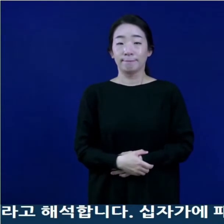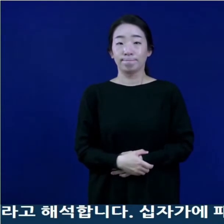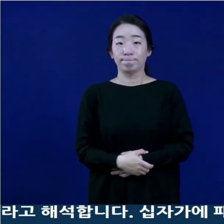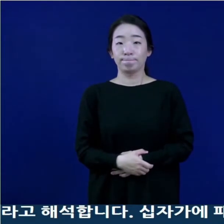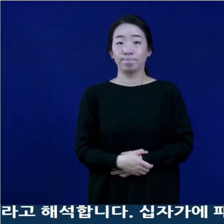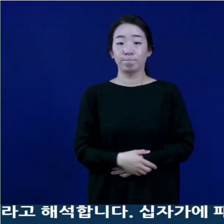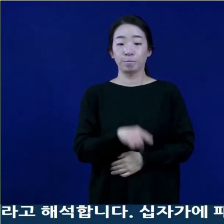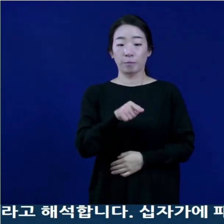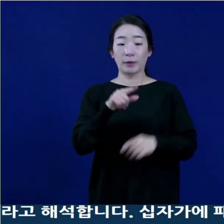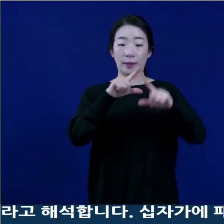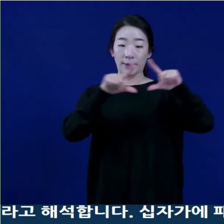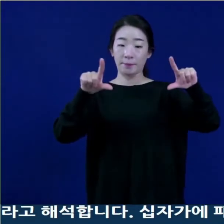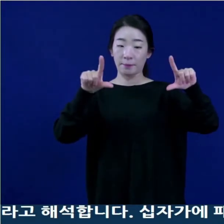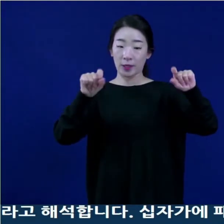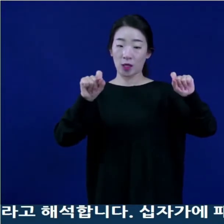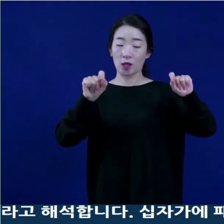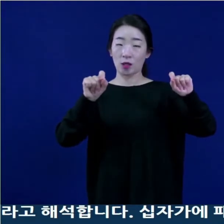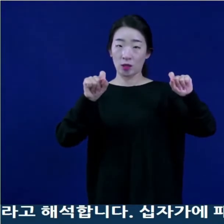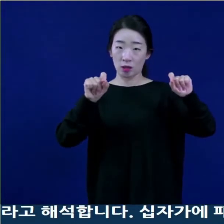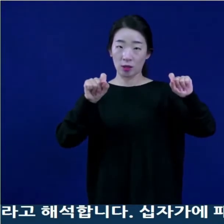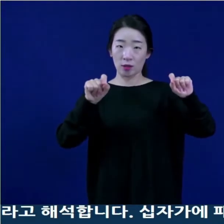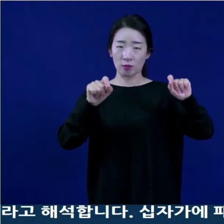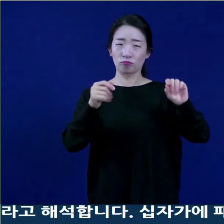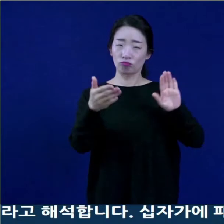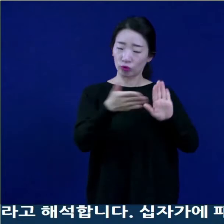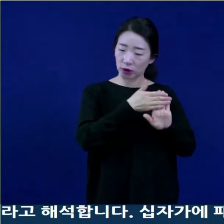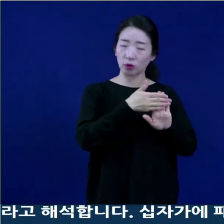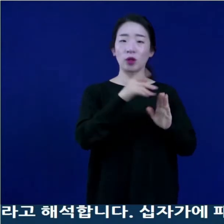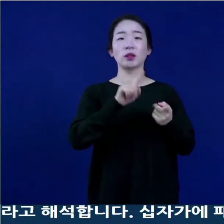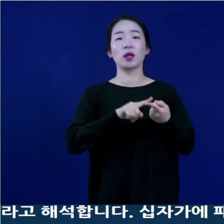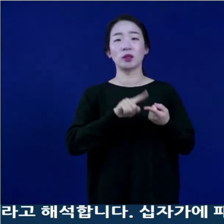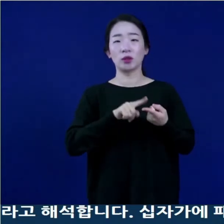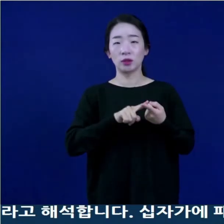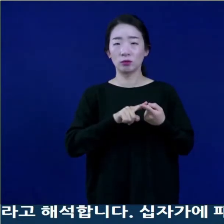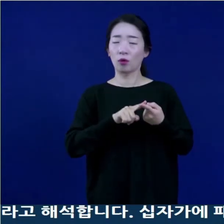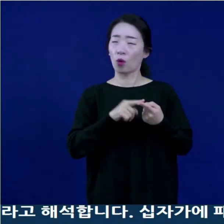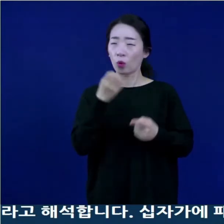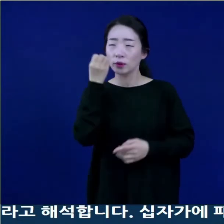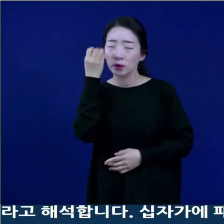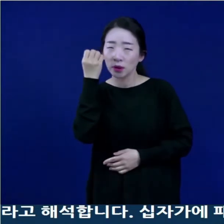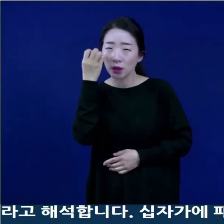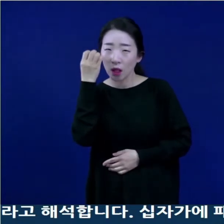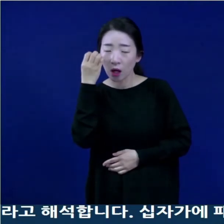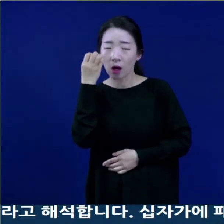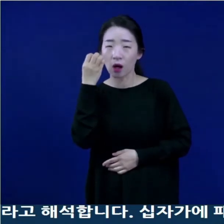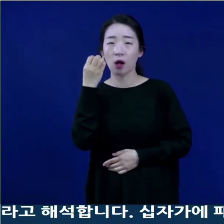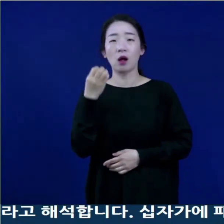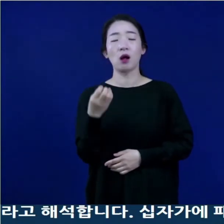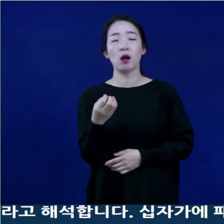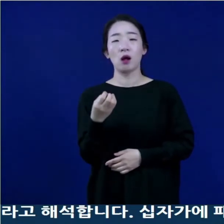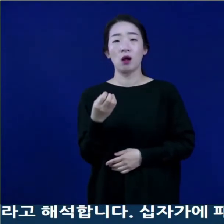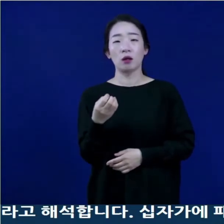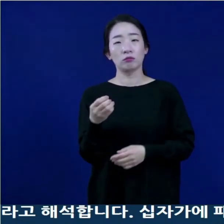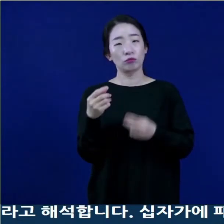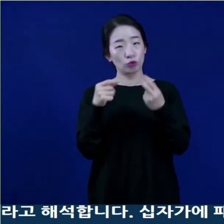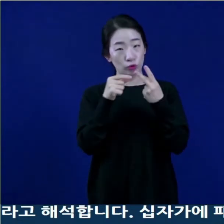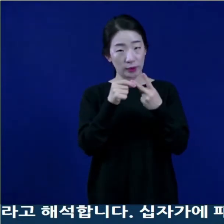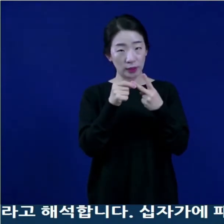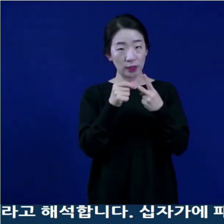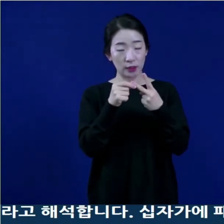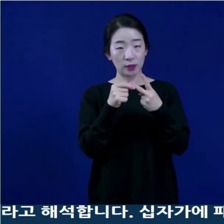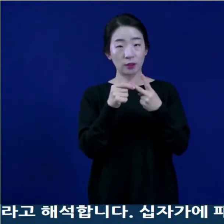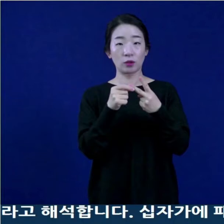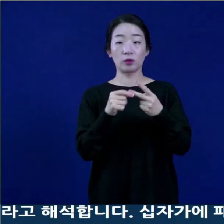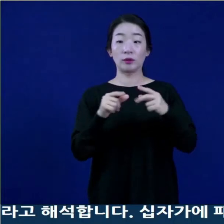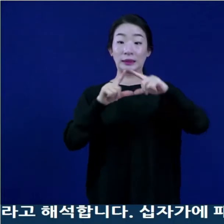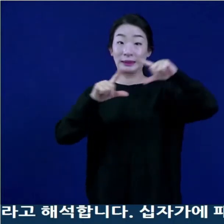이 패의 특이한 부분은, 두 번째 특이한 부분은 크기와 디자인이